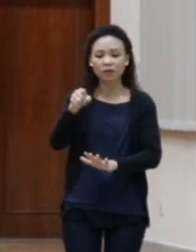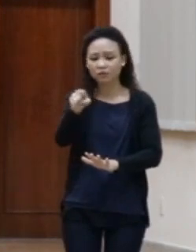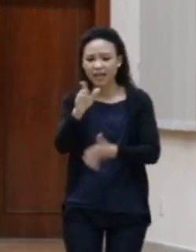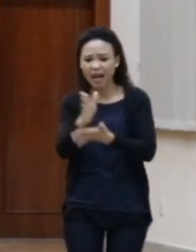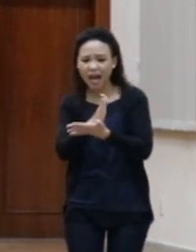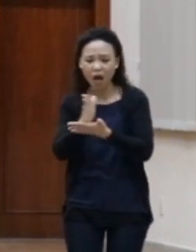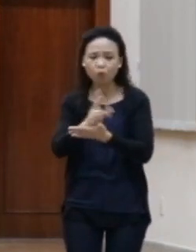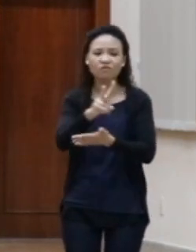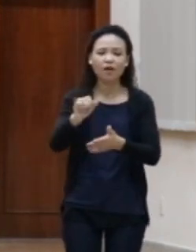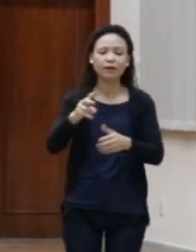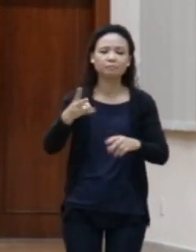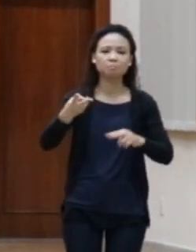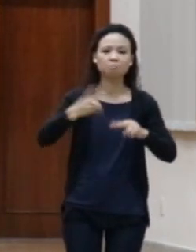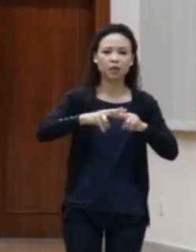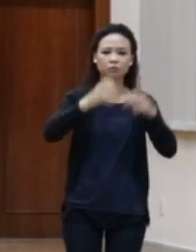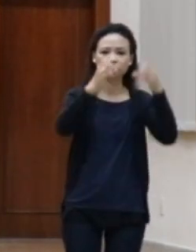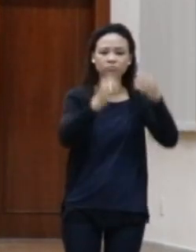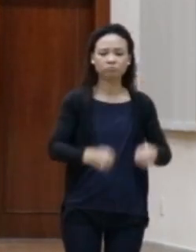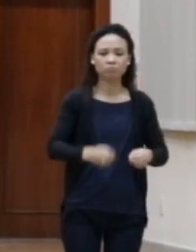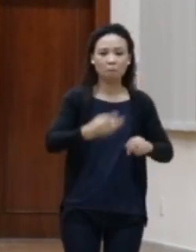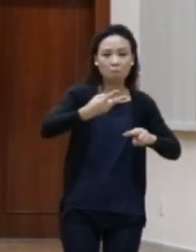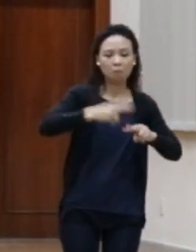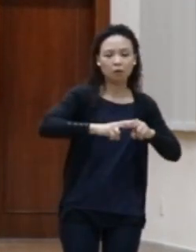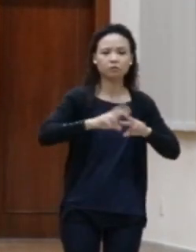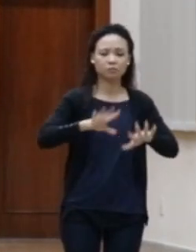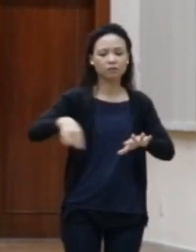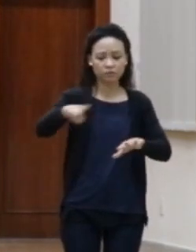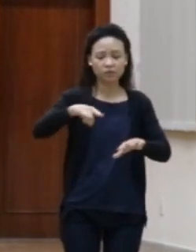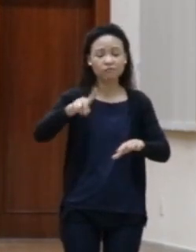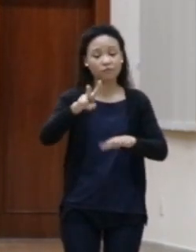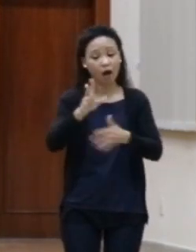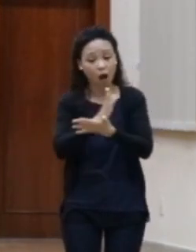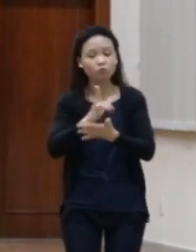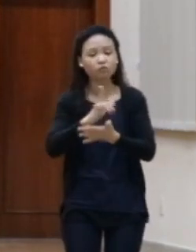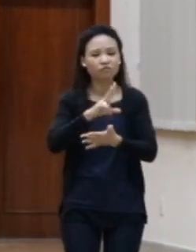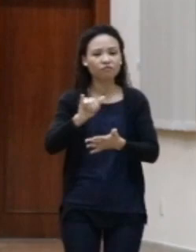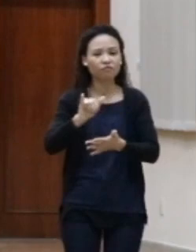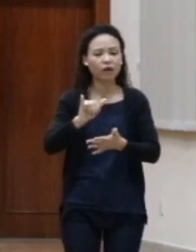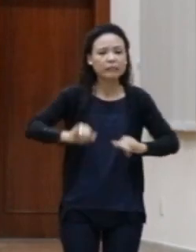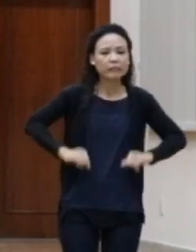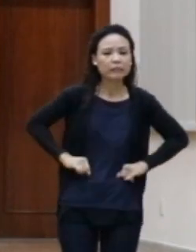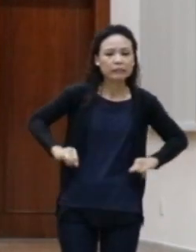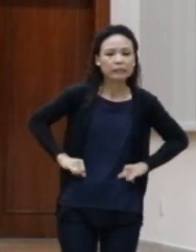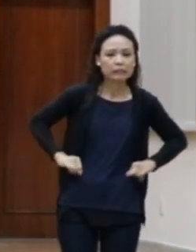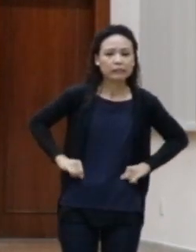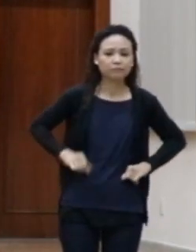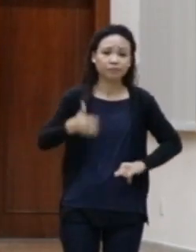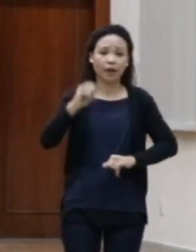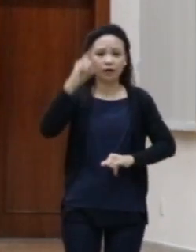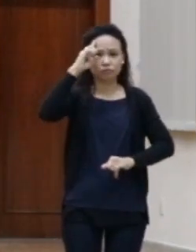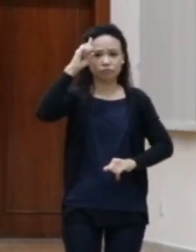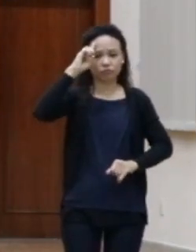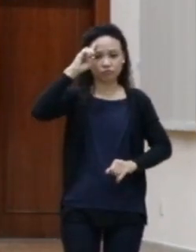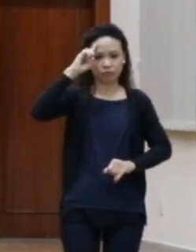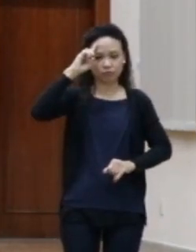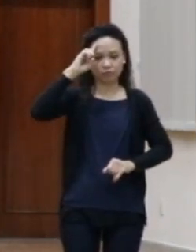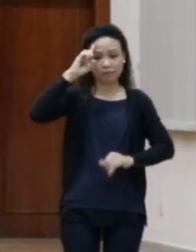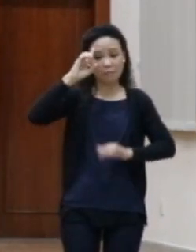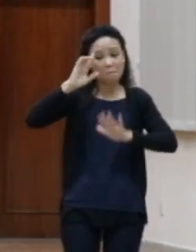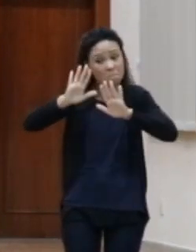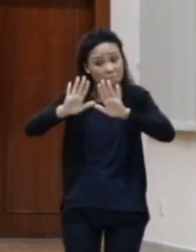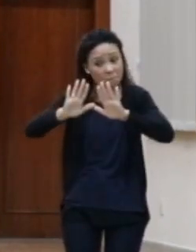e vocês sofrerão perseguição durante 10 dias. Porém,